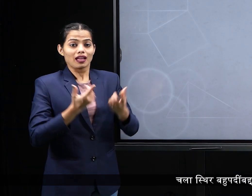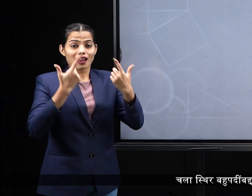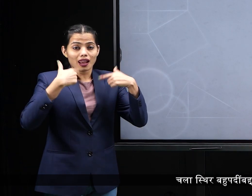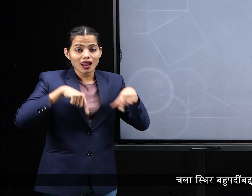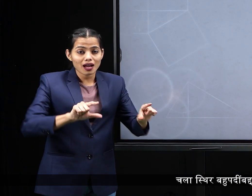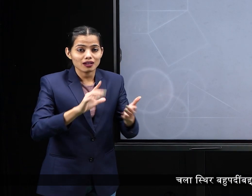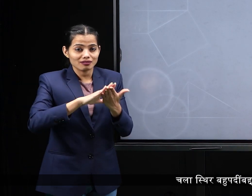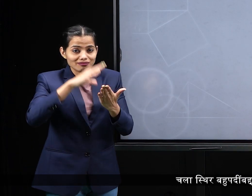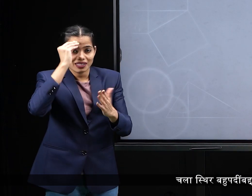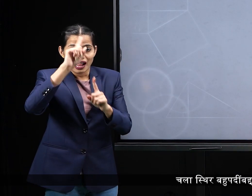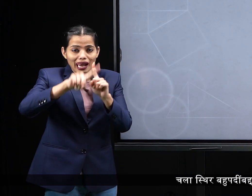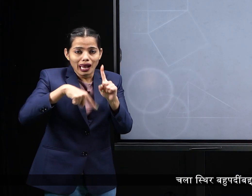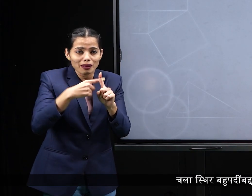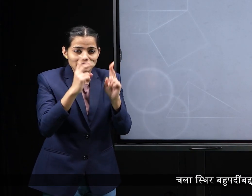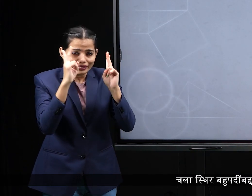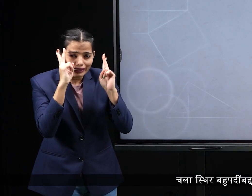चला स्थिर बहुपदी बद्दल शिकूया.